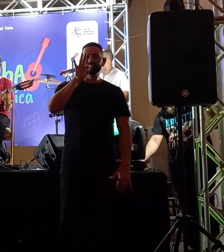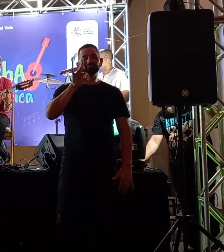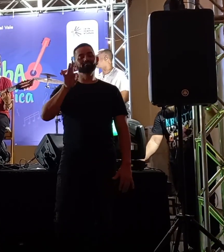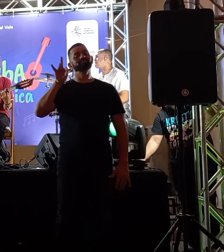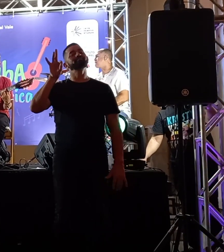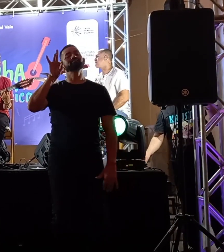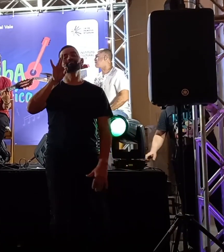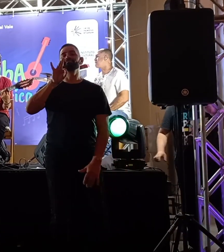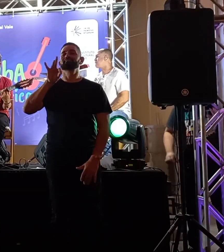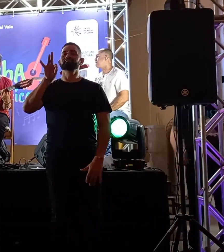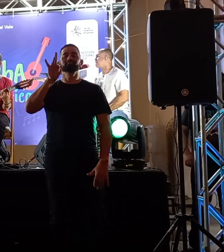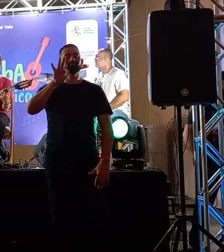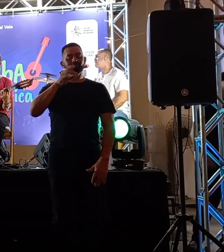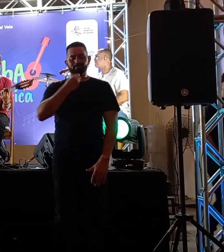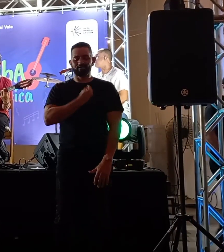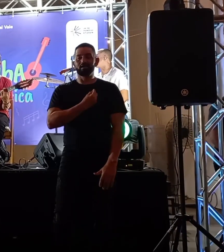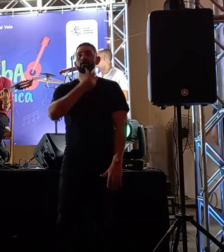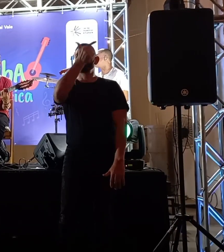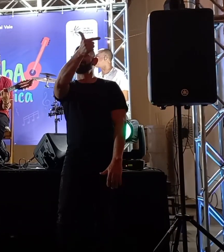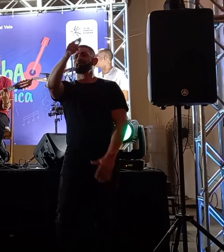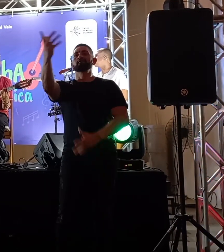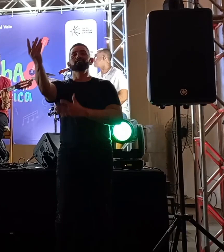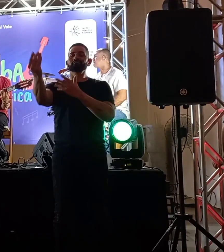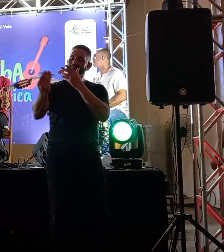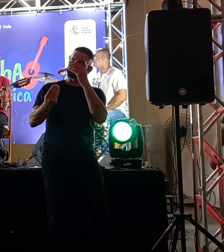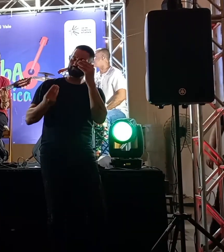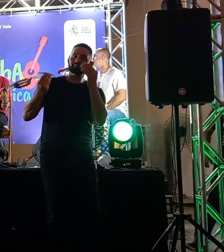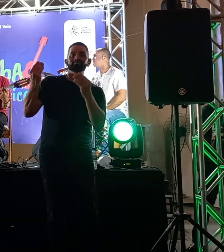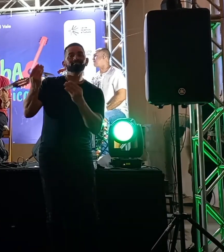não lancei viver de outro jeito.